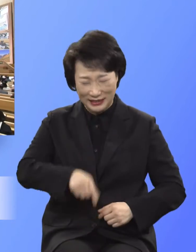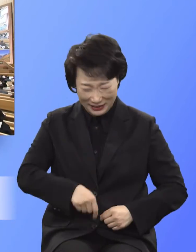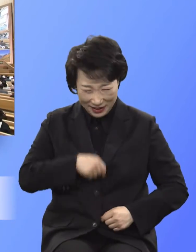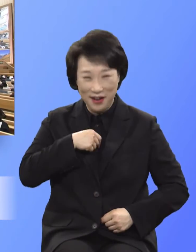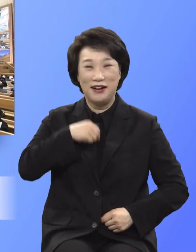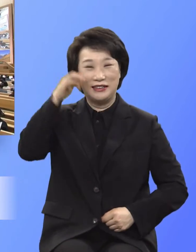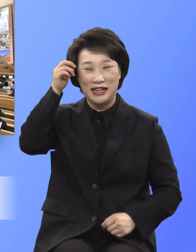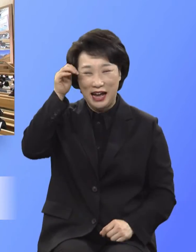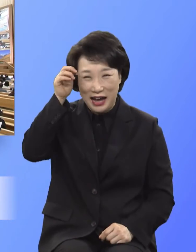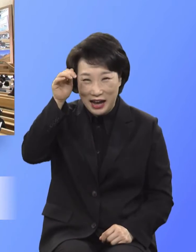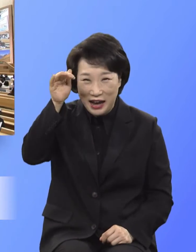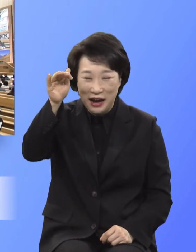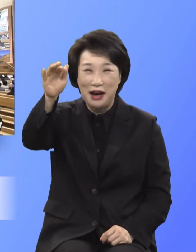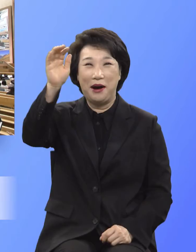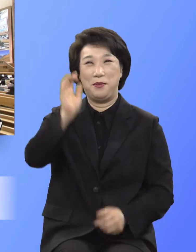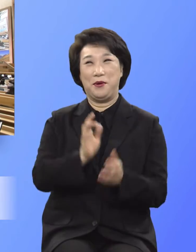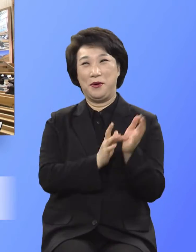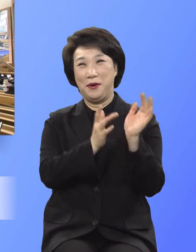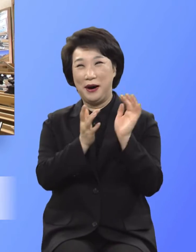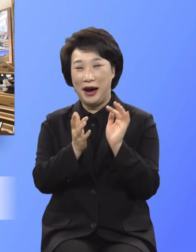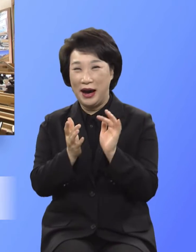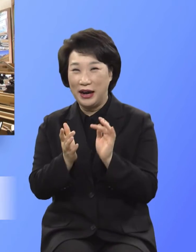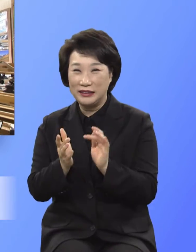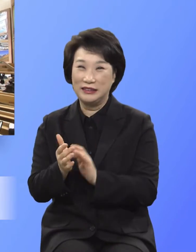나의 진정사